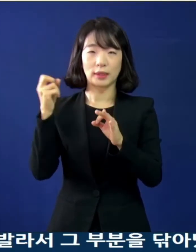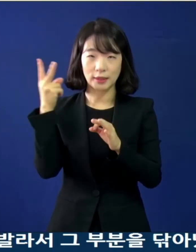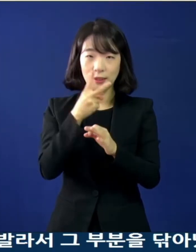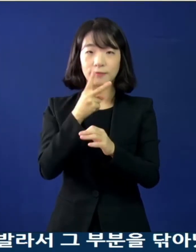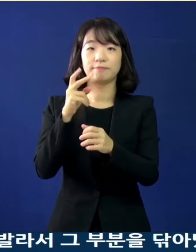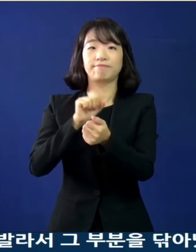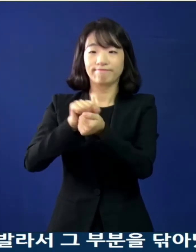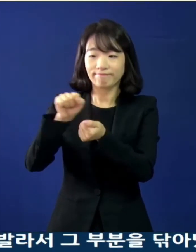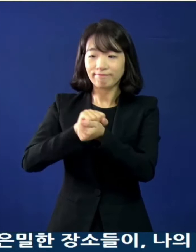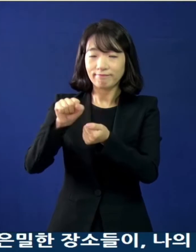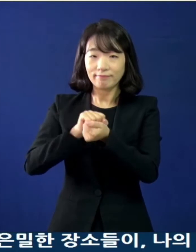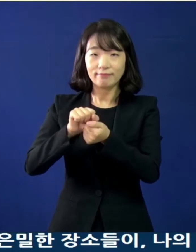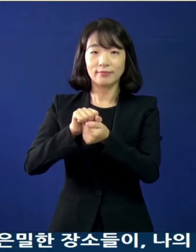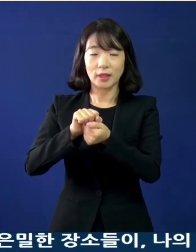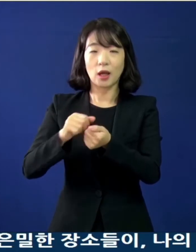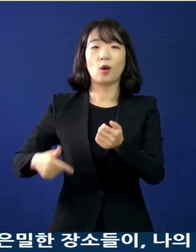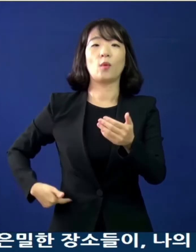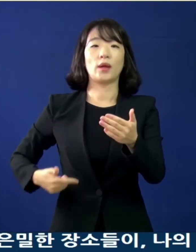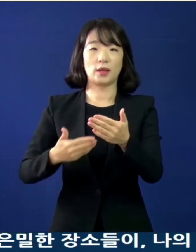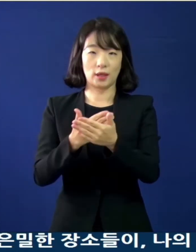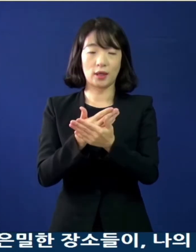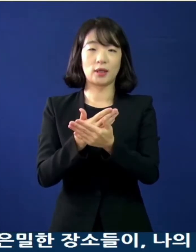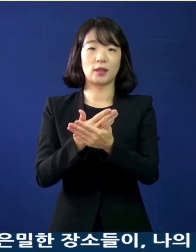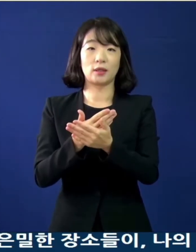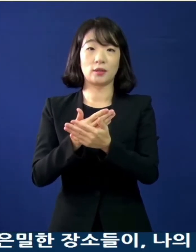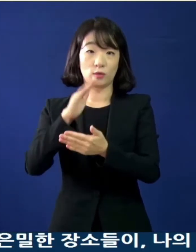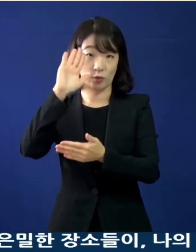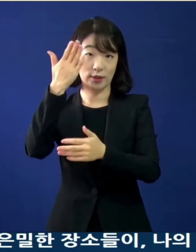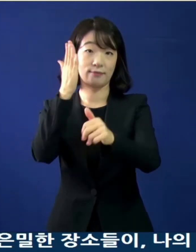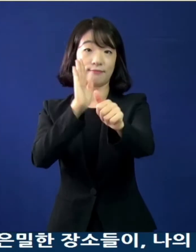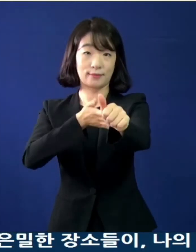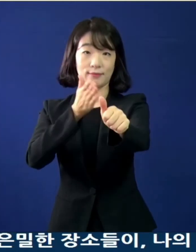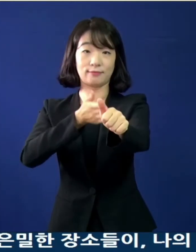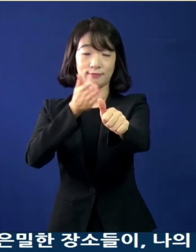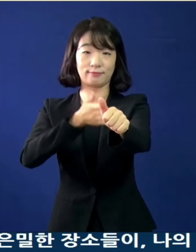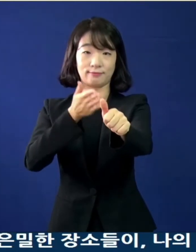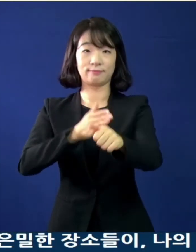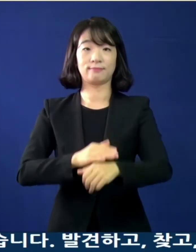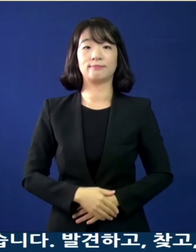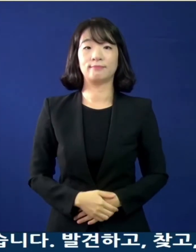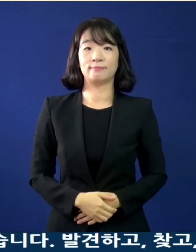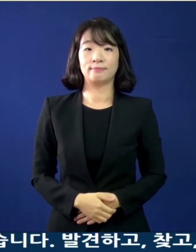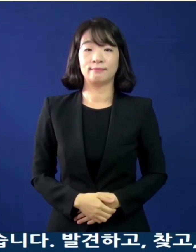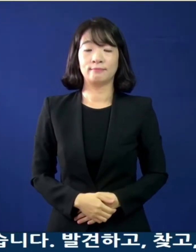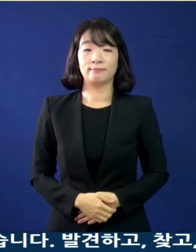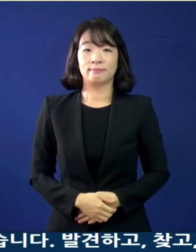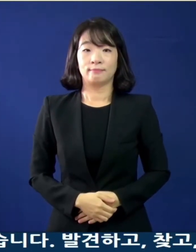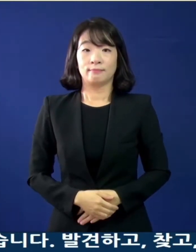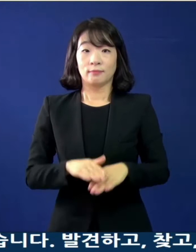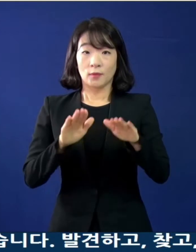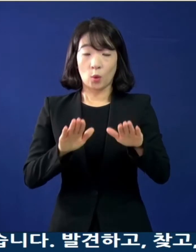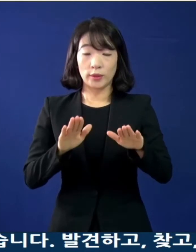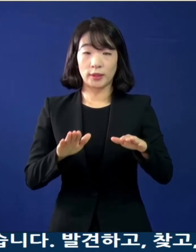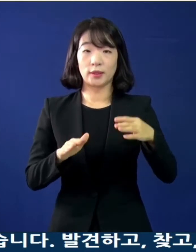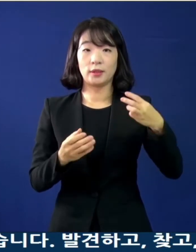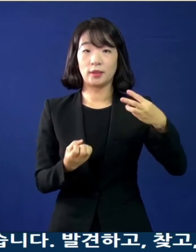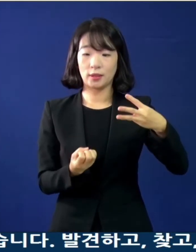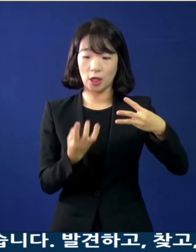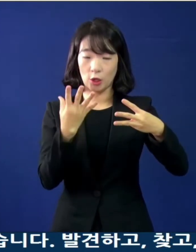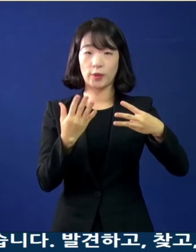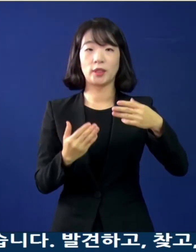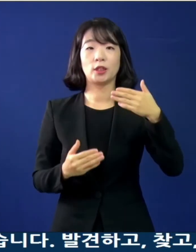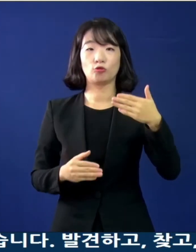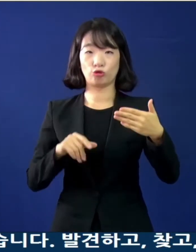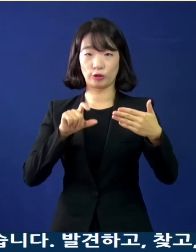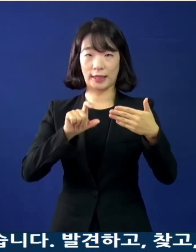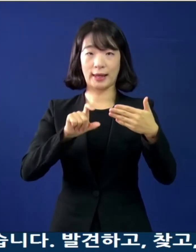있기를 주 안에서 소망해 봅니다. 자, 9장에 가면 8일째,